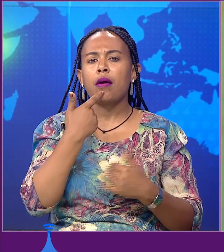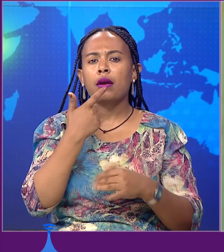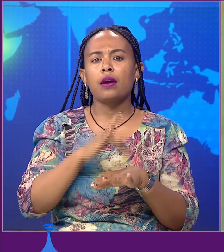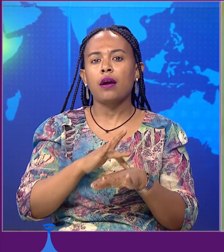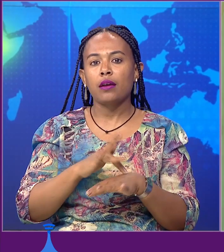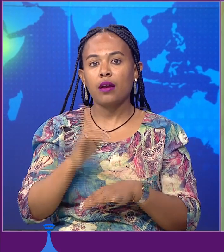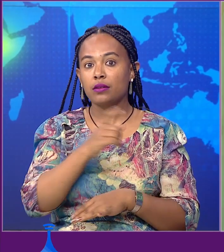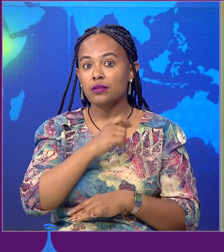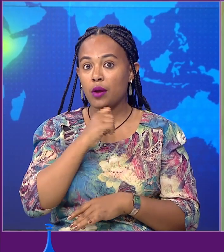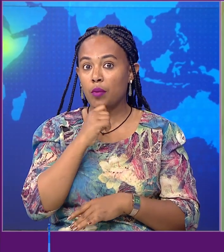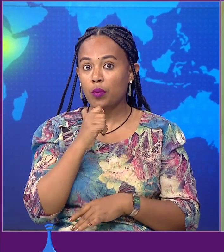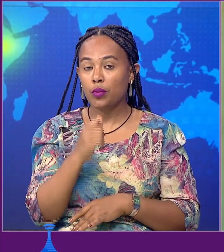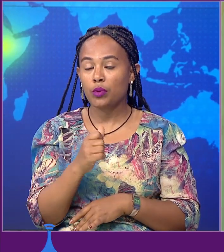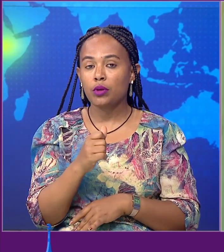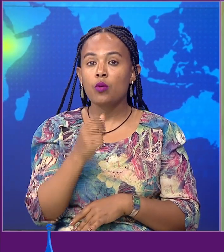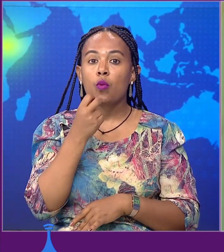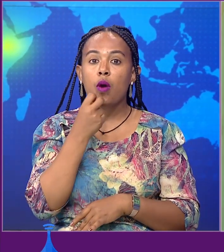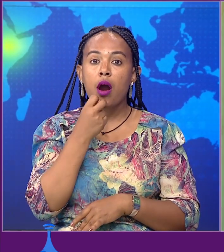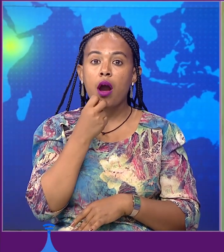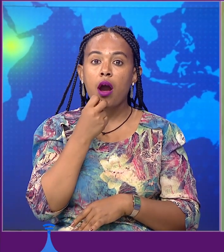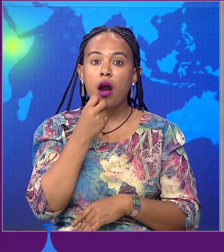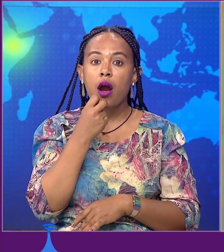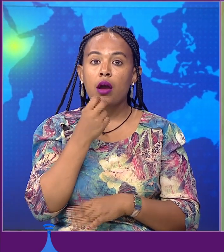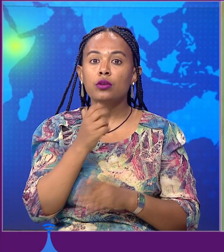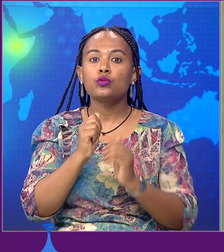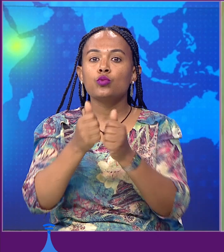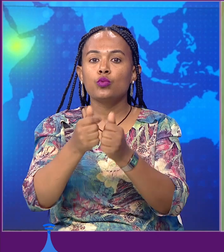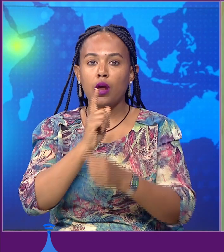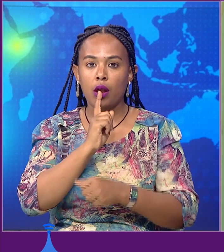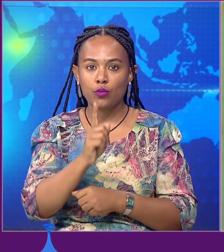ሳይሆን ውሃ